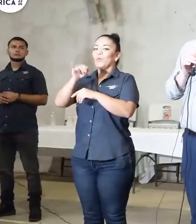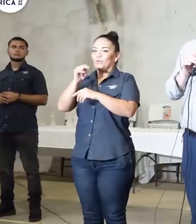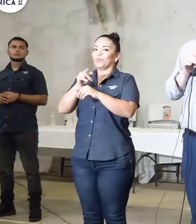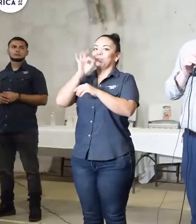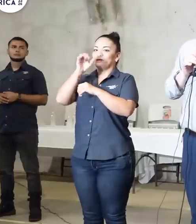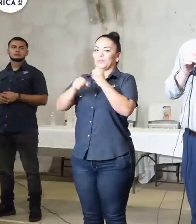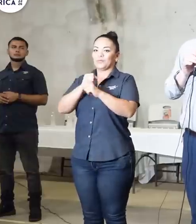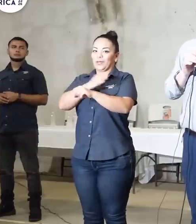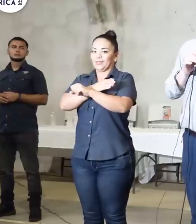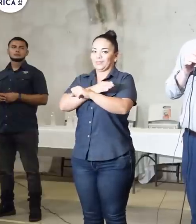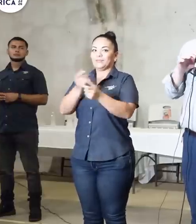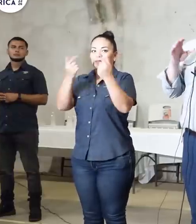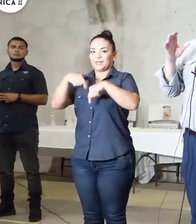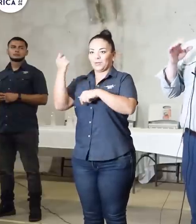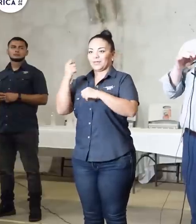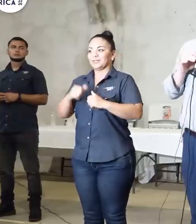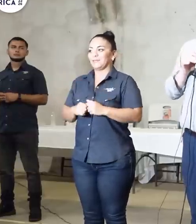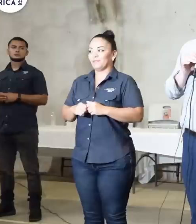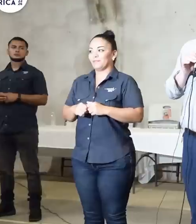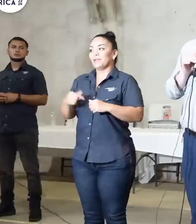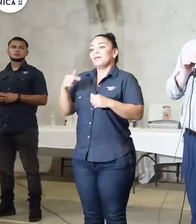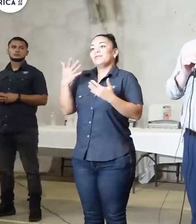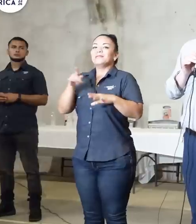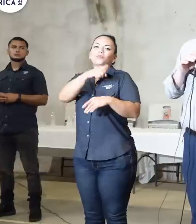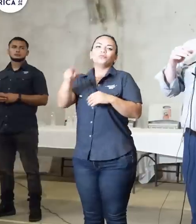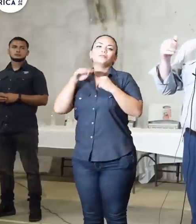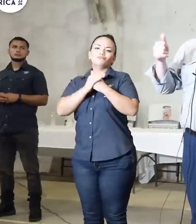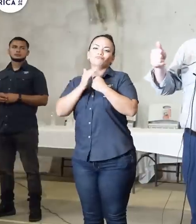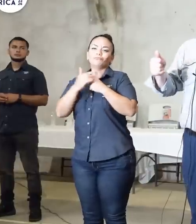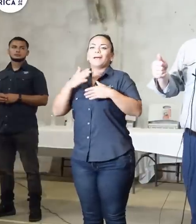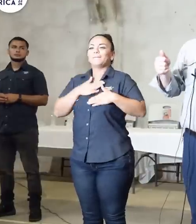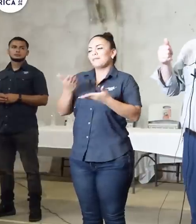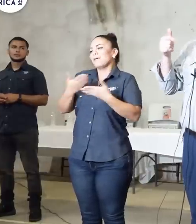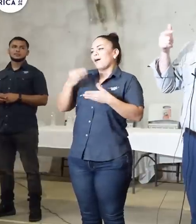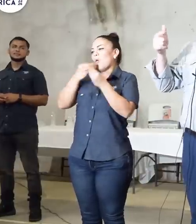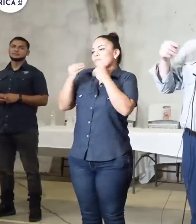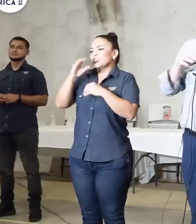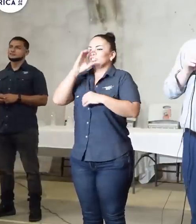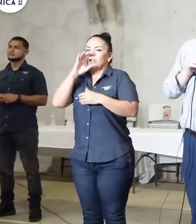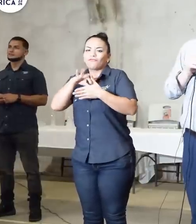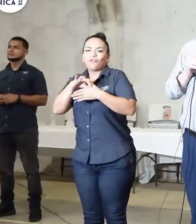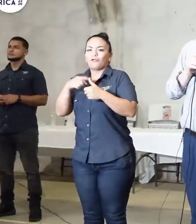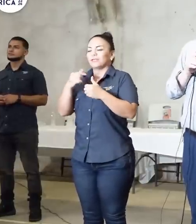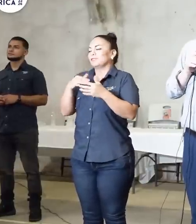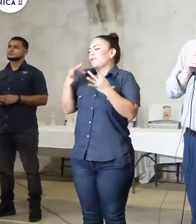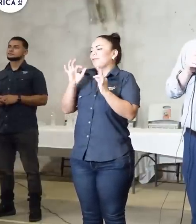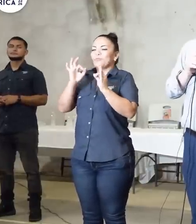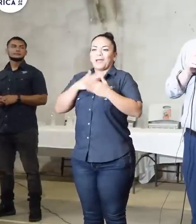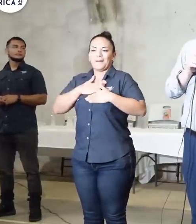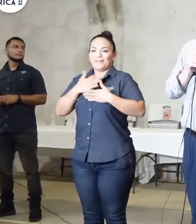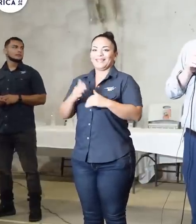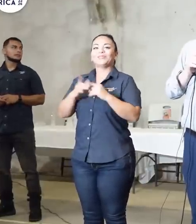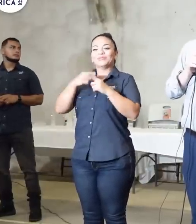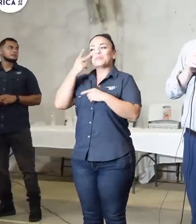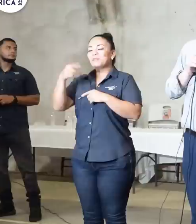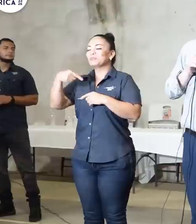aquí a Guanacaste, que además ya me tienen acerenciado, me dan chicharrones, me tratan muy bien. Nos